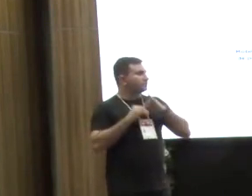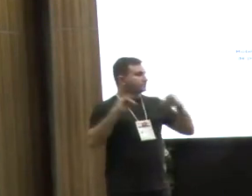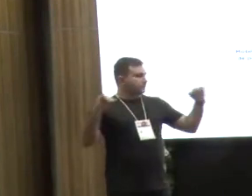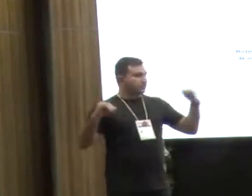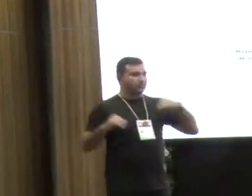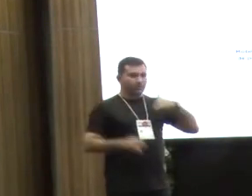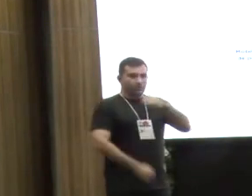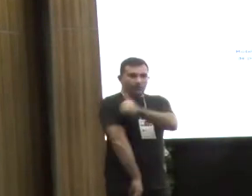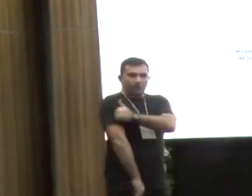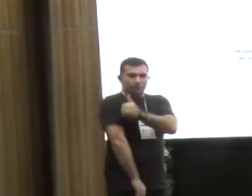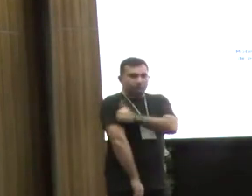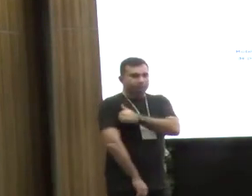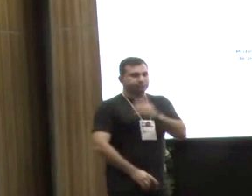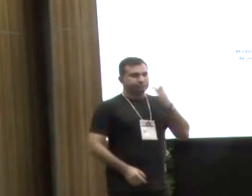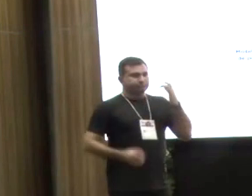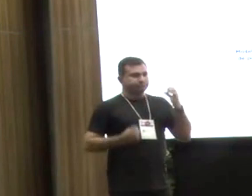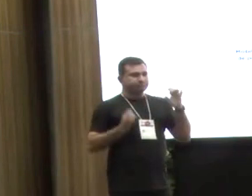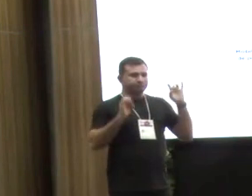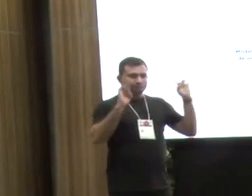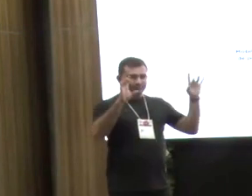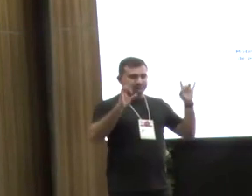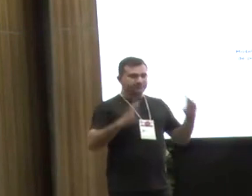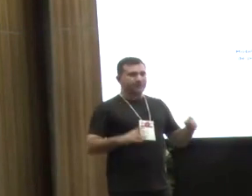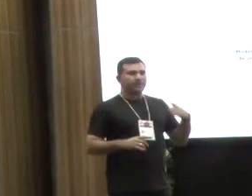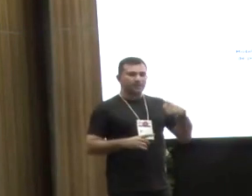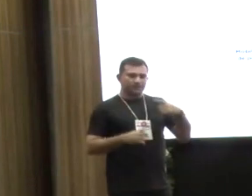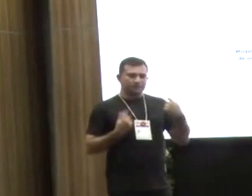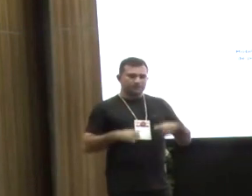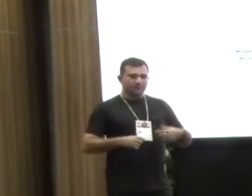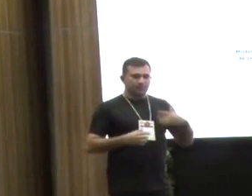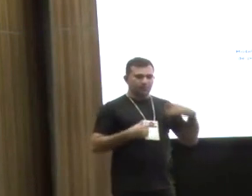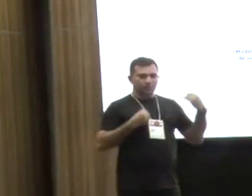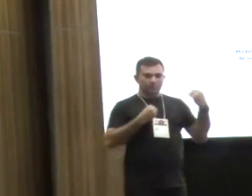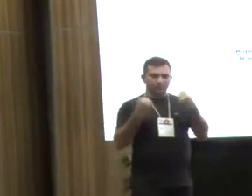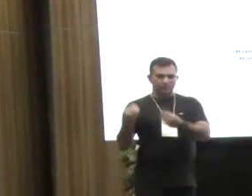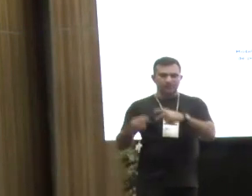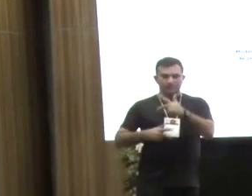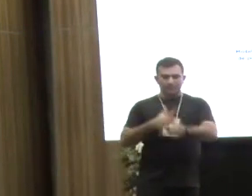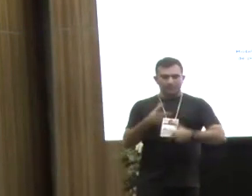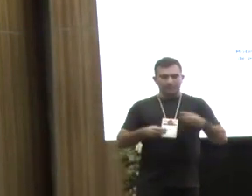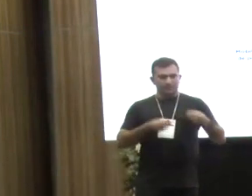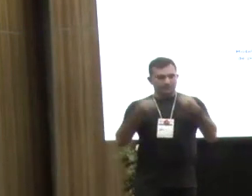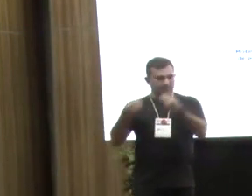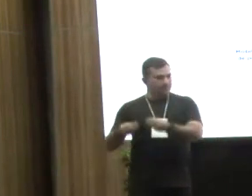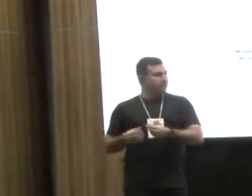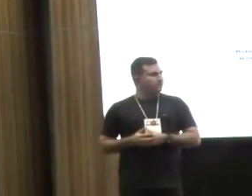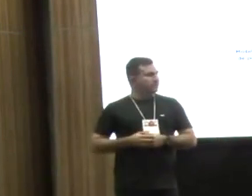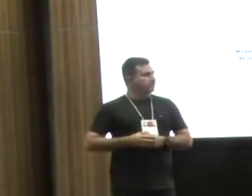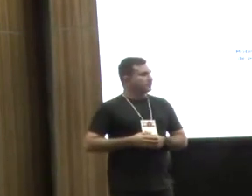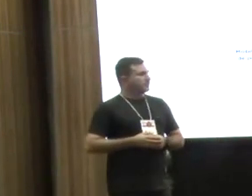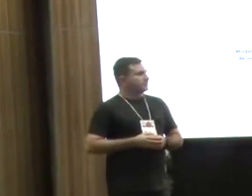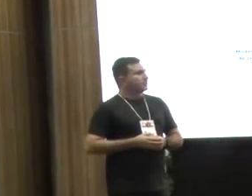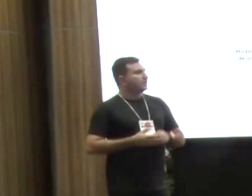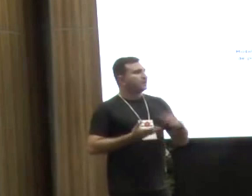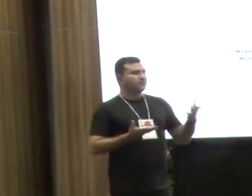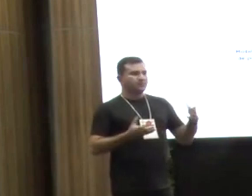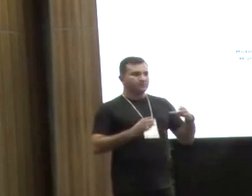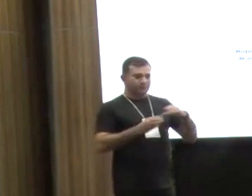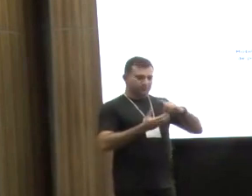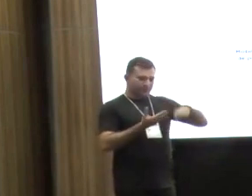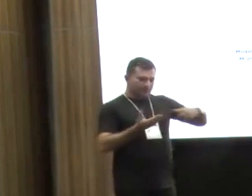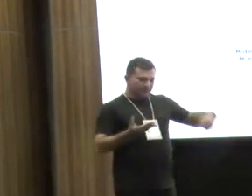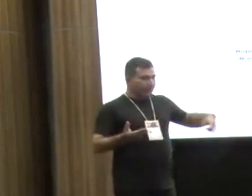sido uma aluna brilhante e eu mereceria aquele presente. Então ela pegou o caderno de plano de aula cheio de